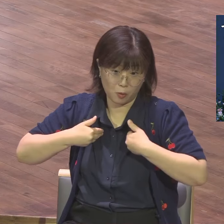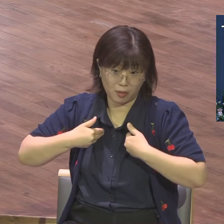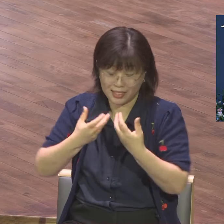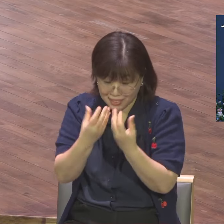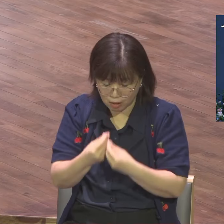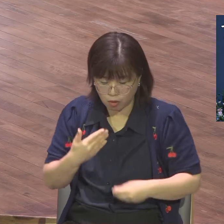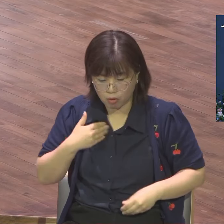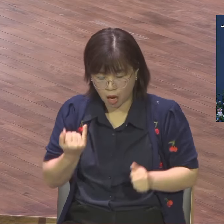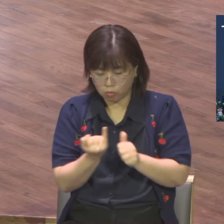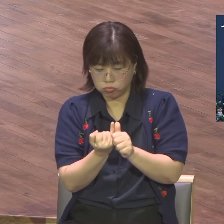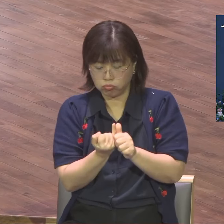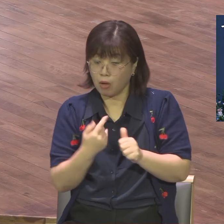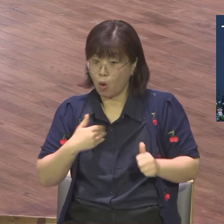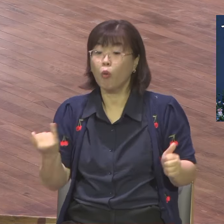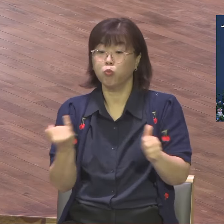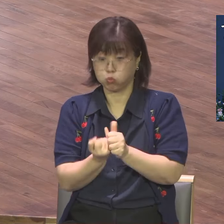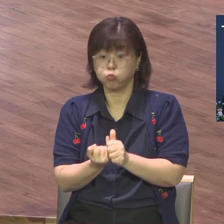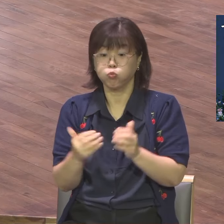영적 신랑.